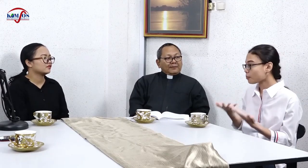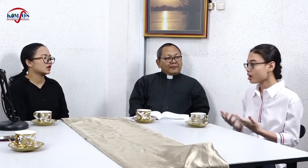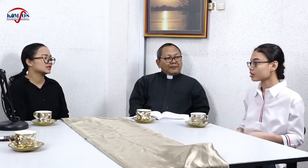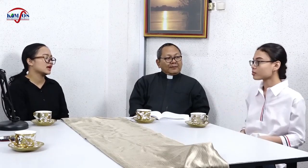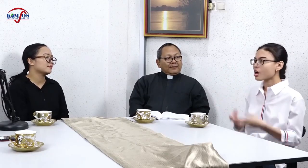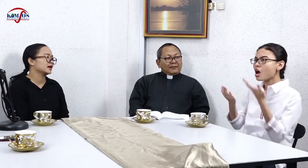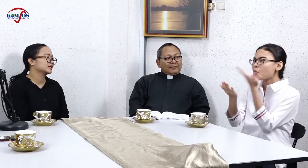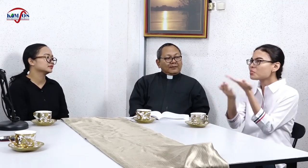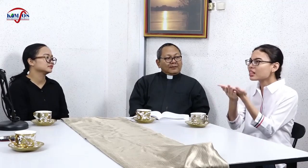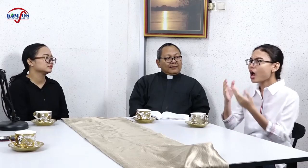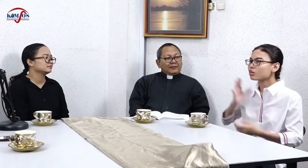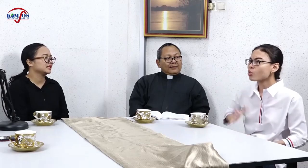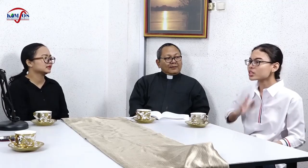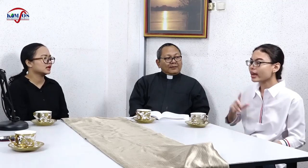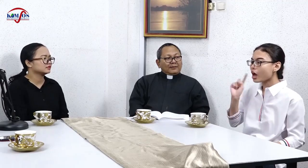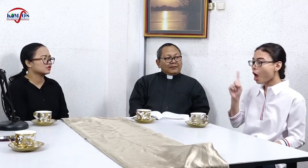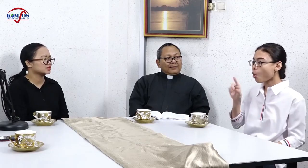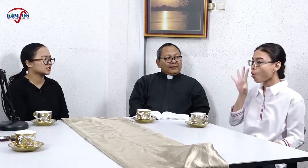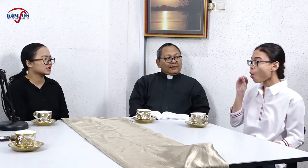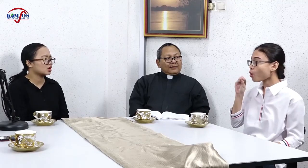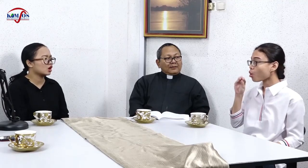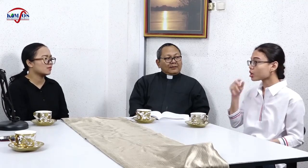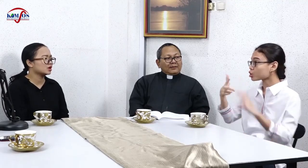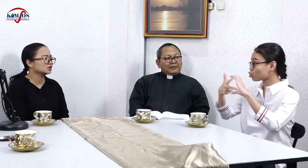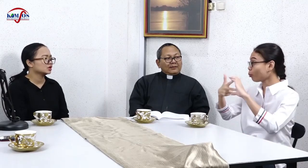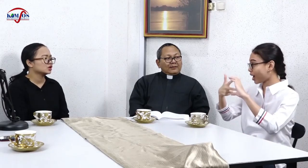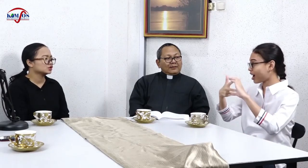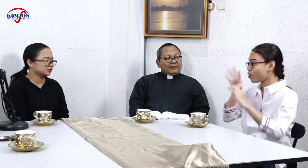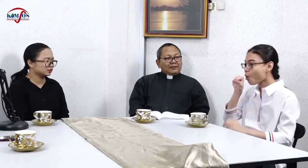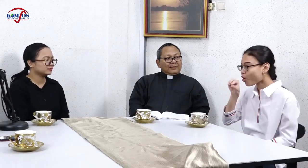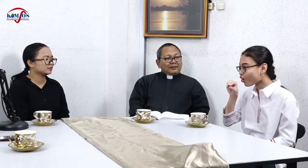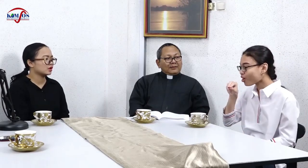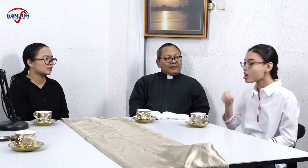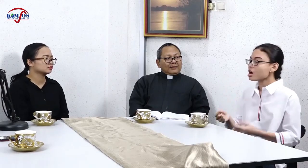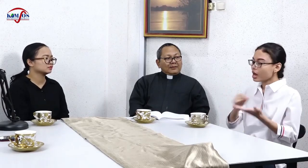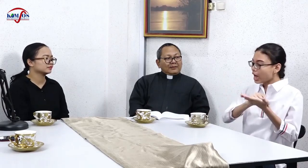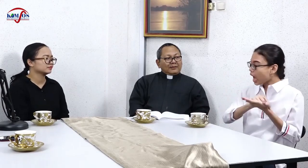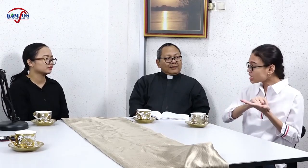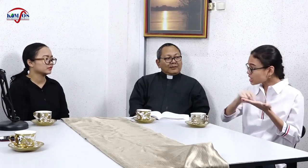aplikasi apa minta dosen Kalau omong memberi